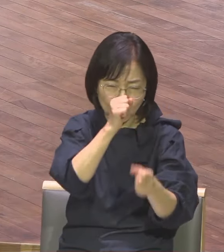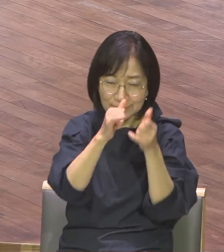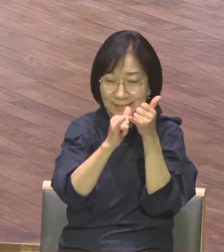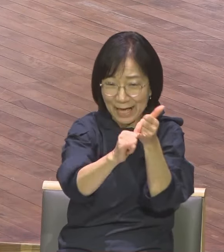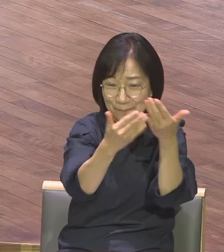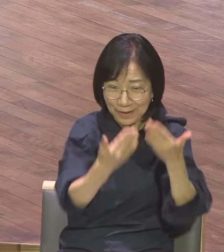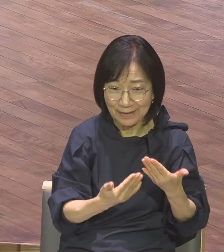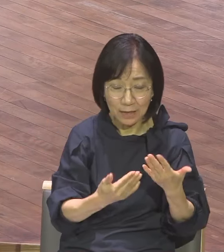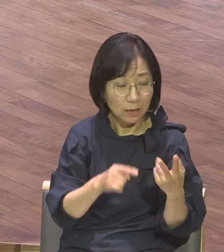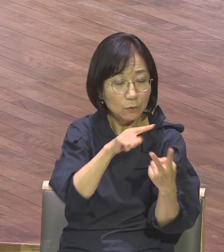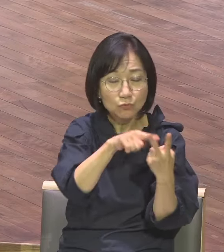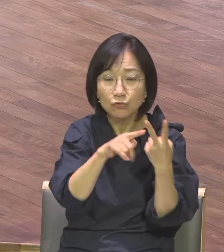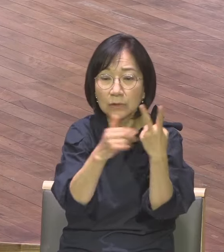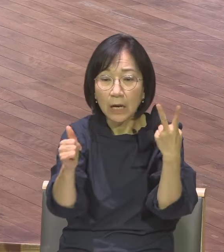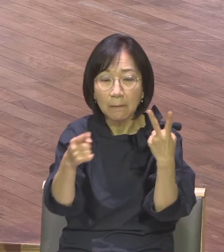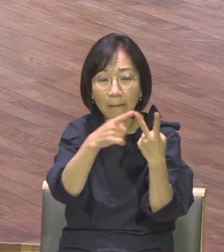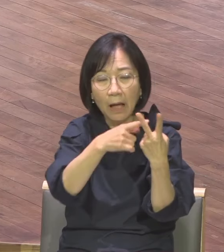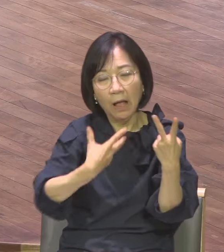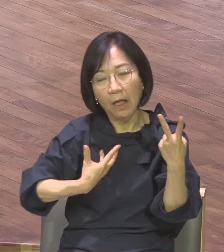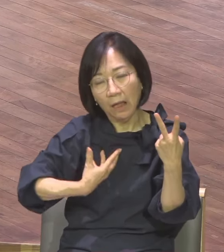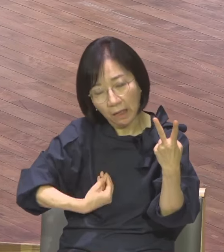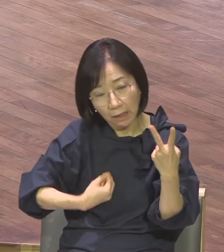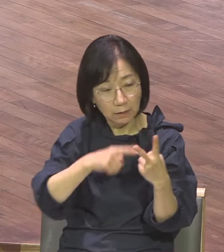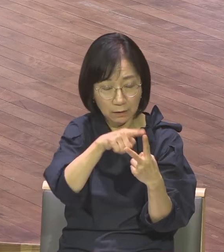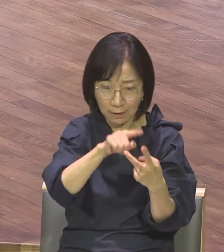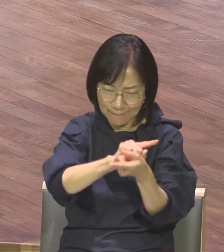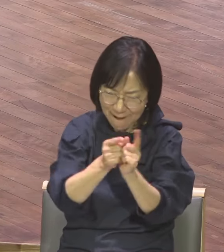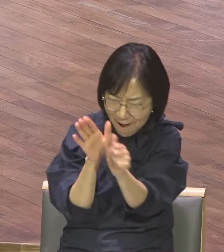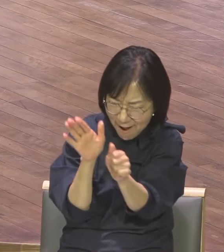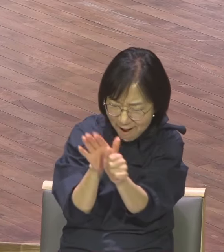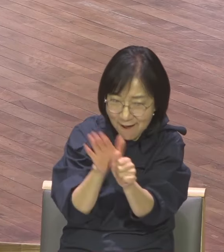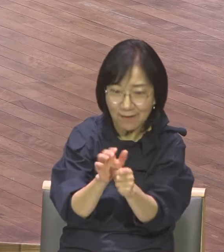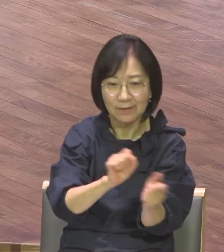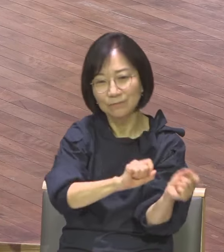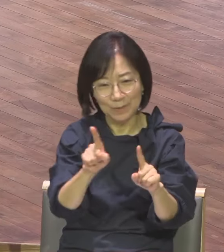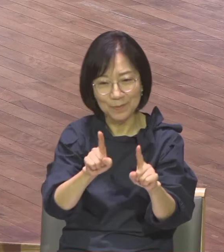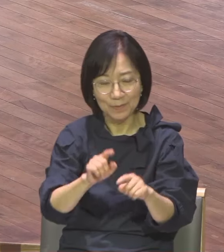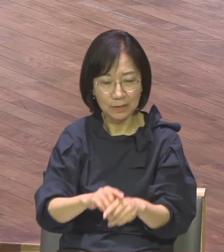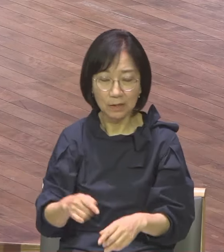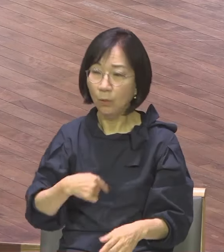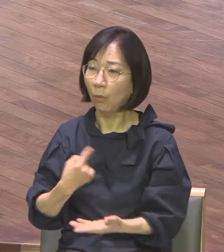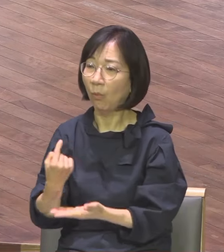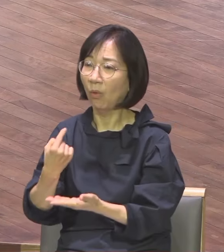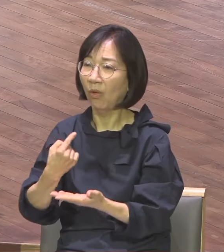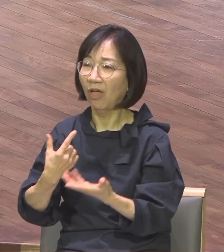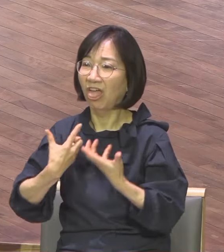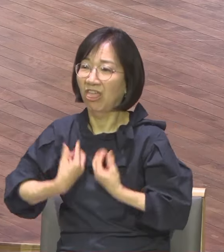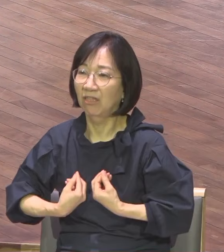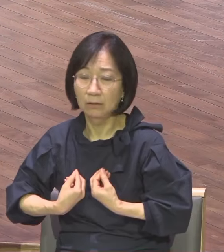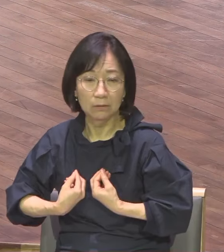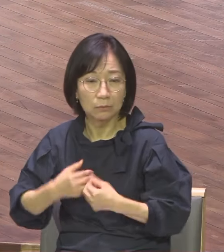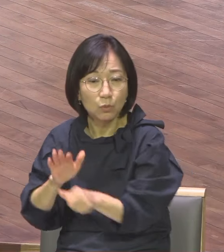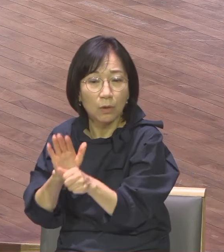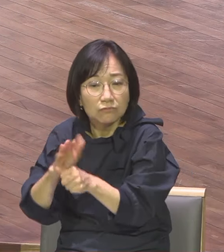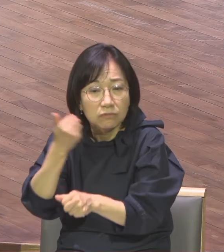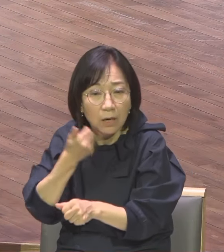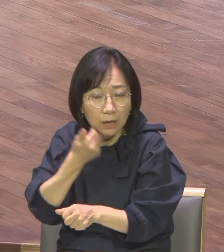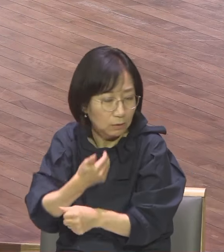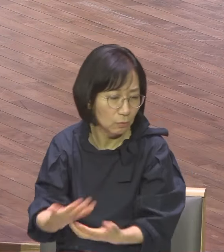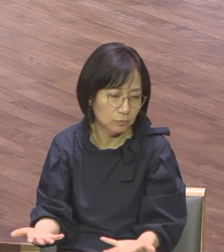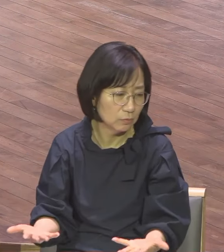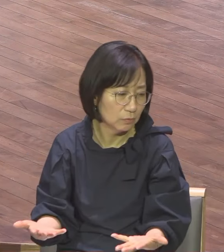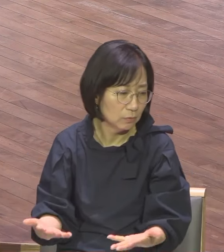그들이 넘어지면 하나가 그 동물을 붙들어 일으키리니와 홀로 있어 넘어지면 붙들어 일으킬 자가